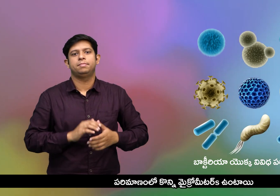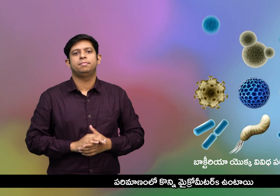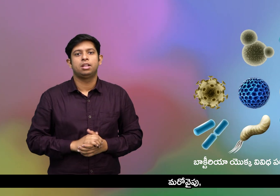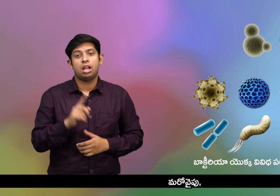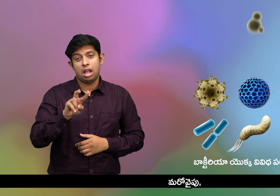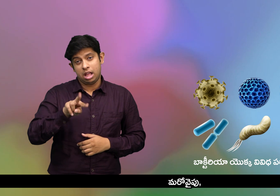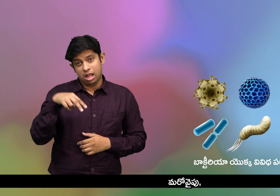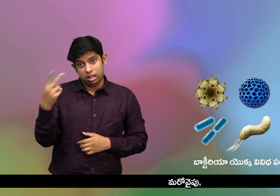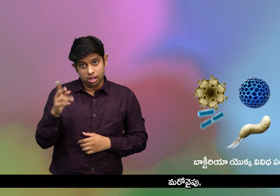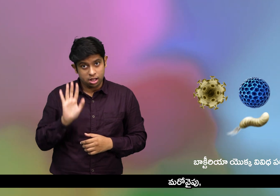మరోవైపు